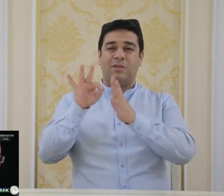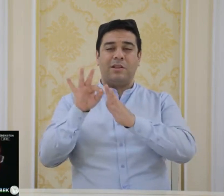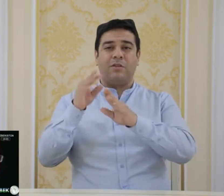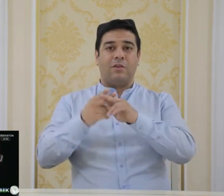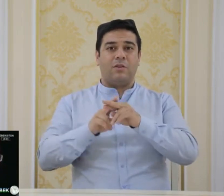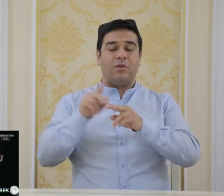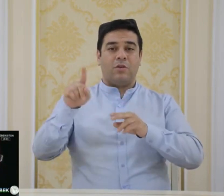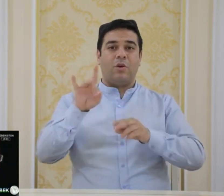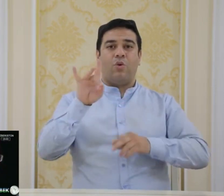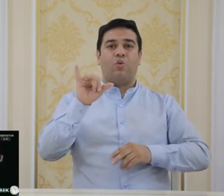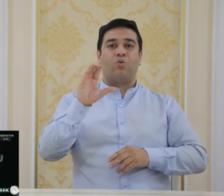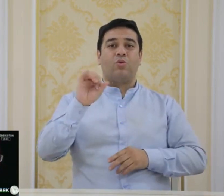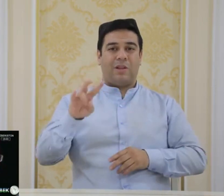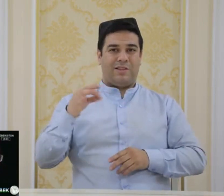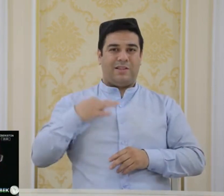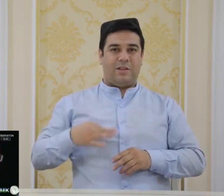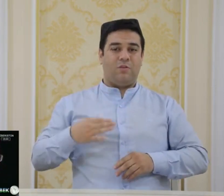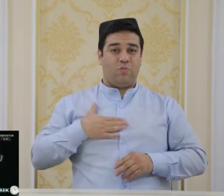shu Ruslan o'g'lim